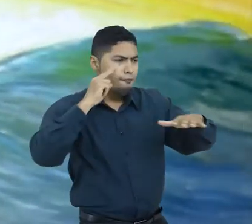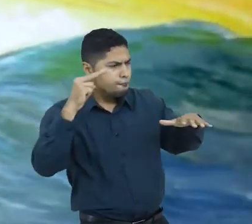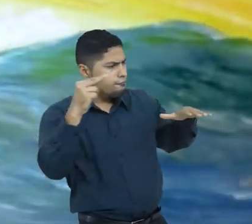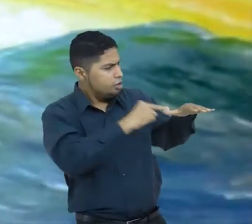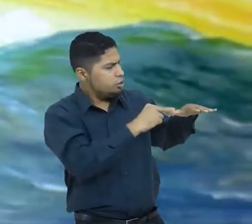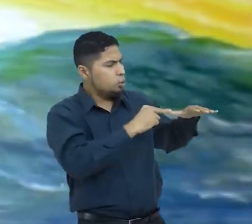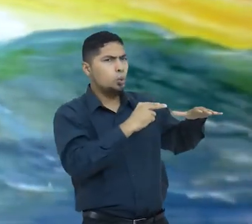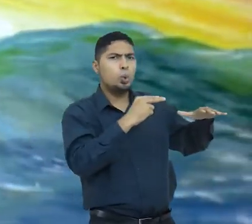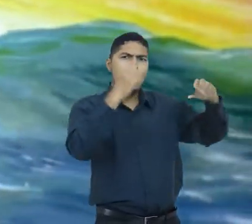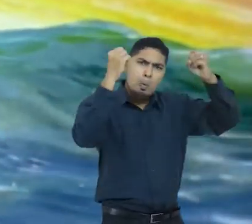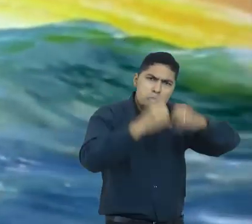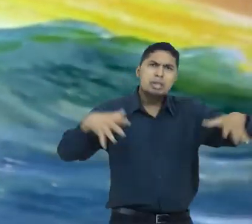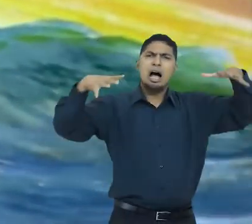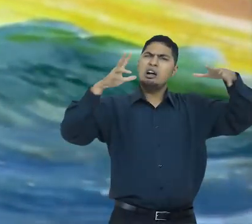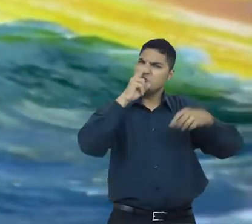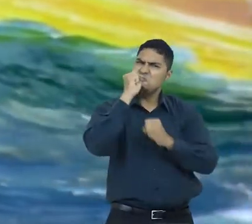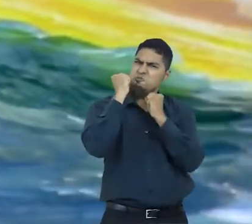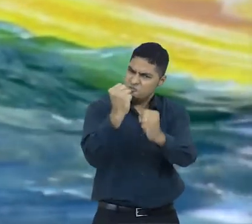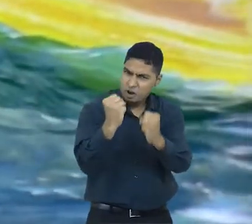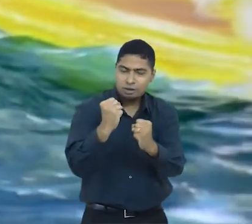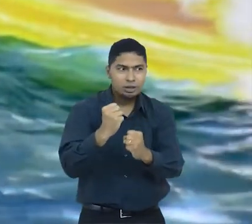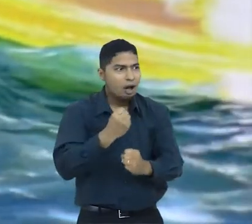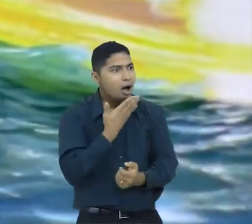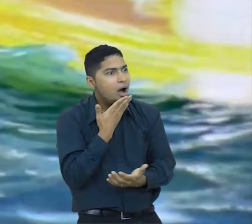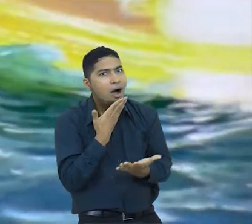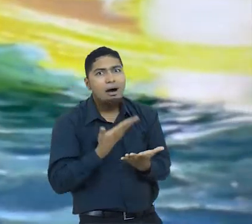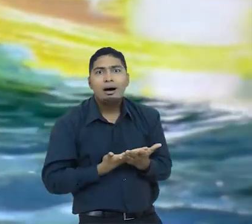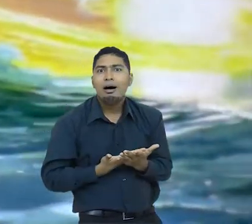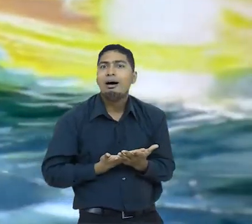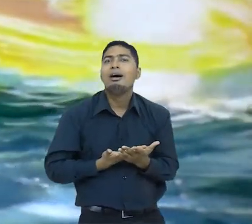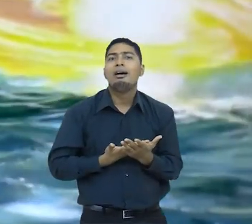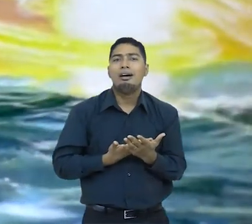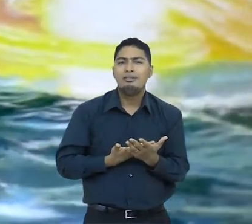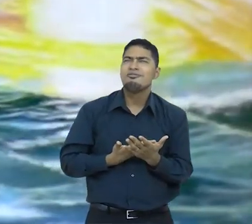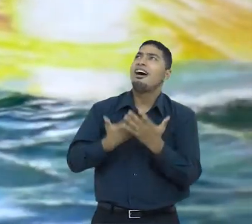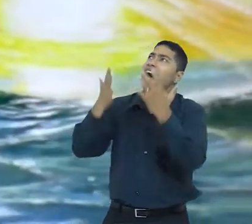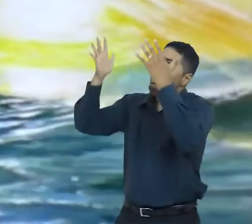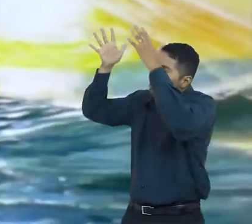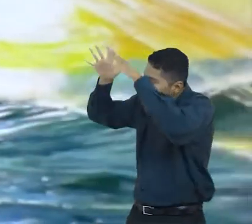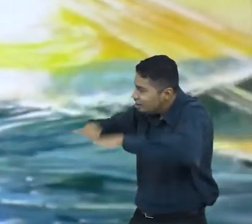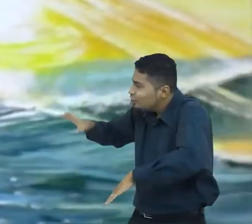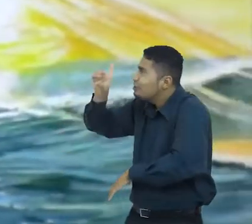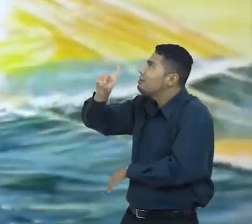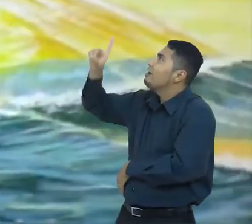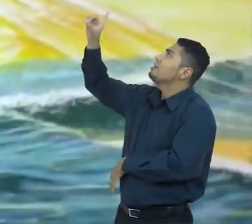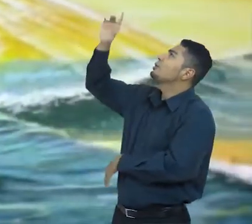grande milagre que o Senhor havia feito contra os egípcios, ficaram impressionados, reverenciaram a Deus